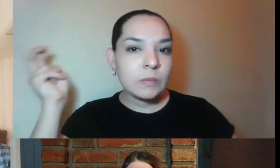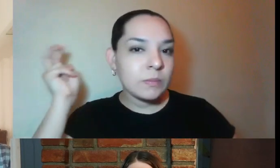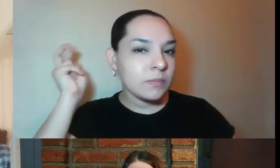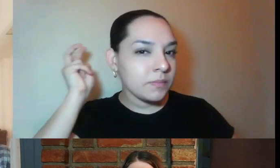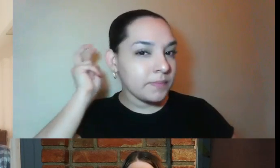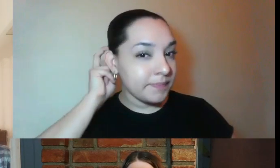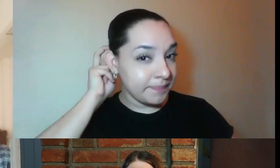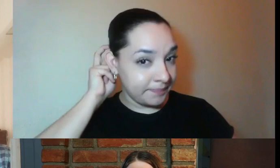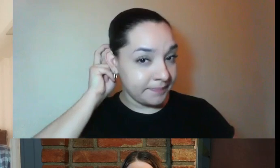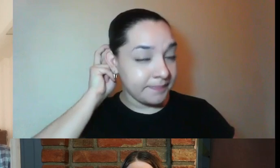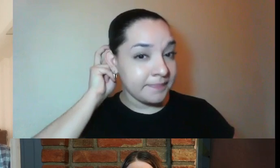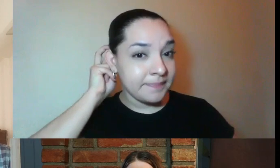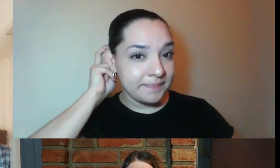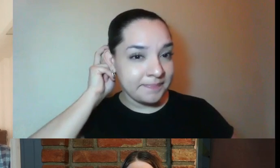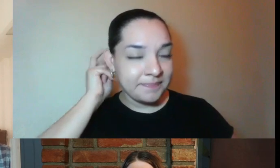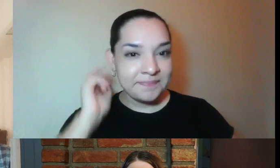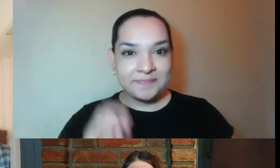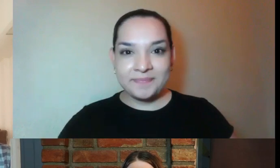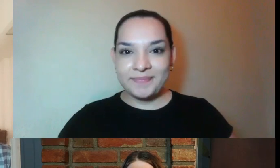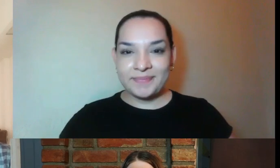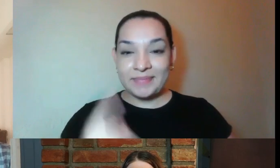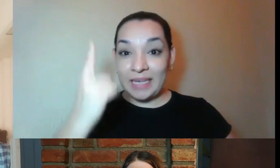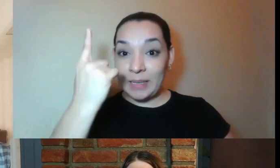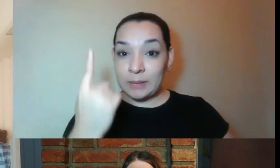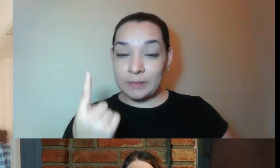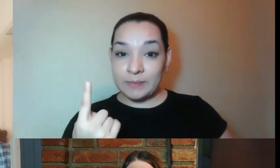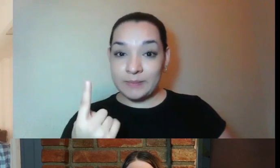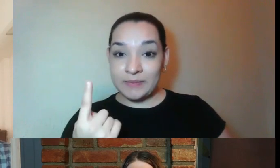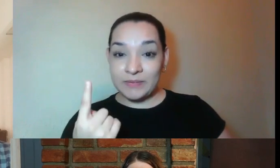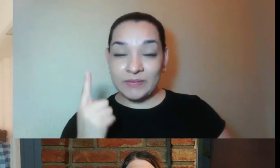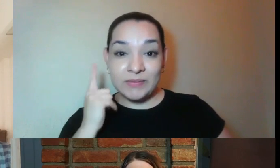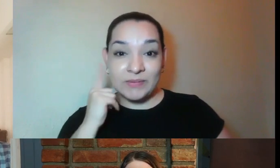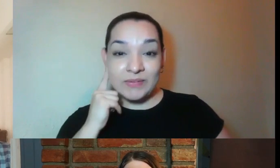operación en la cóclea